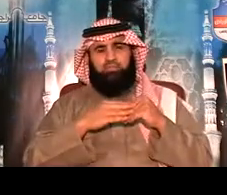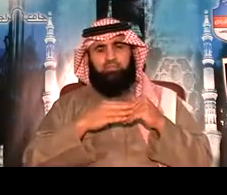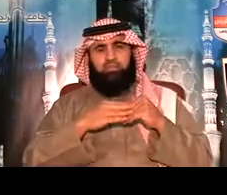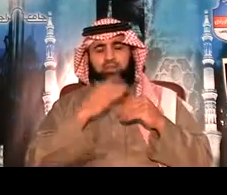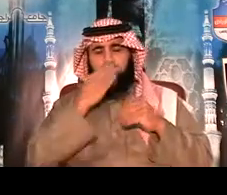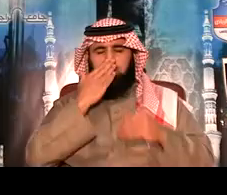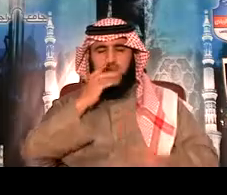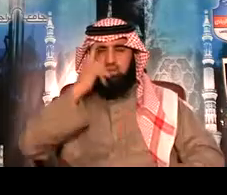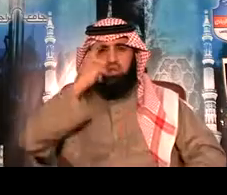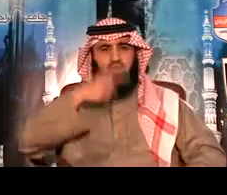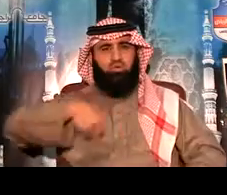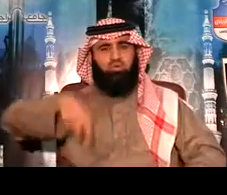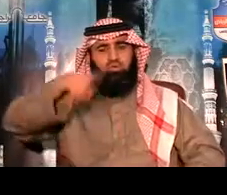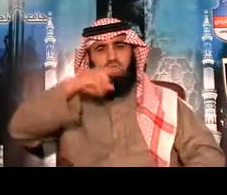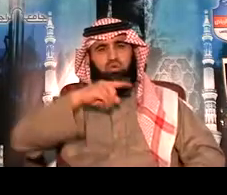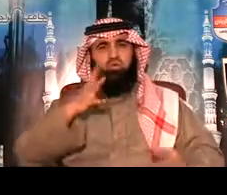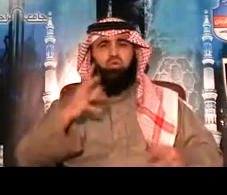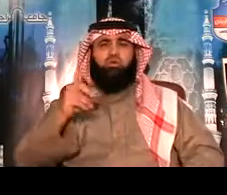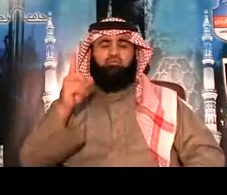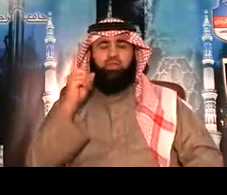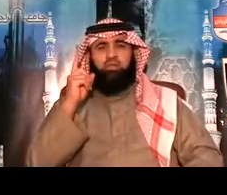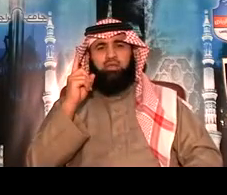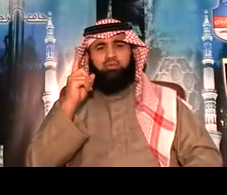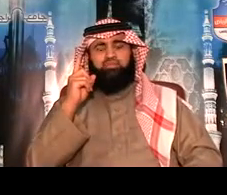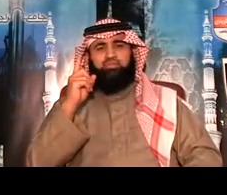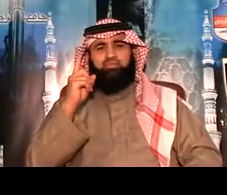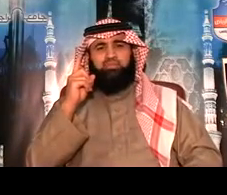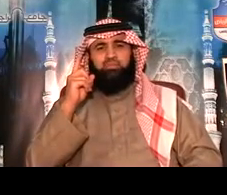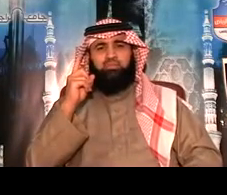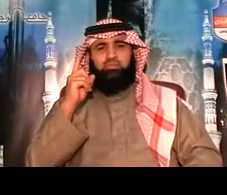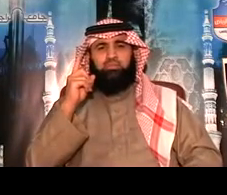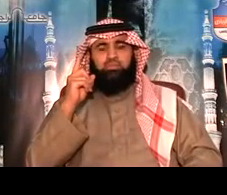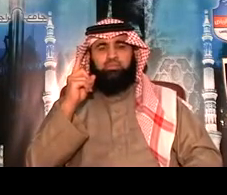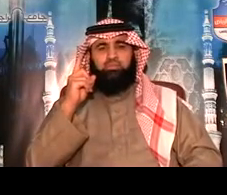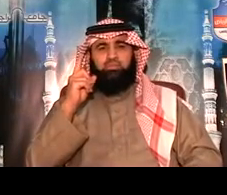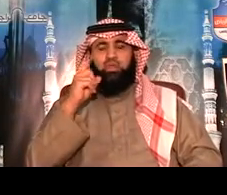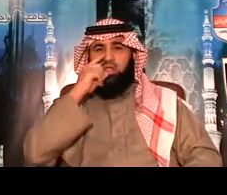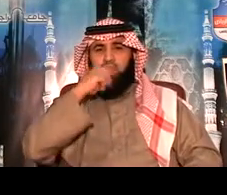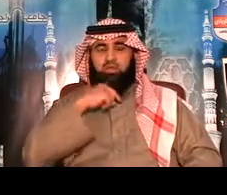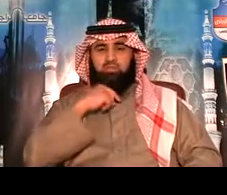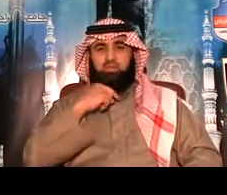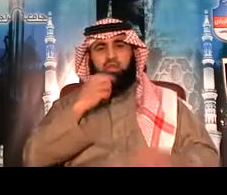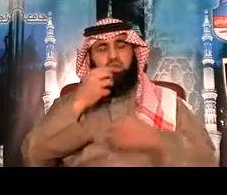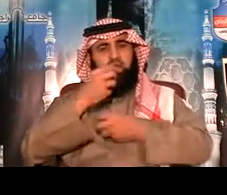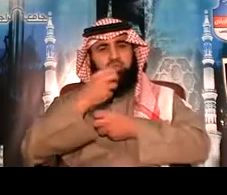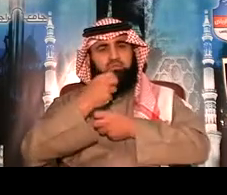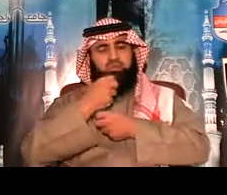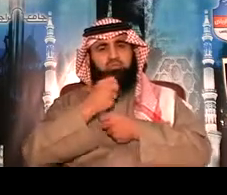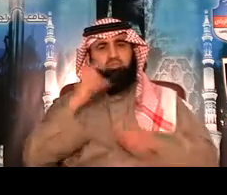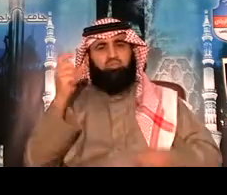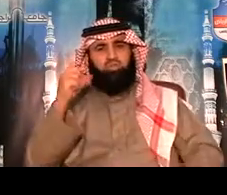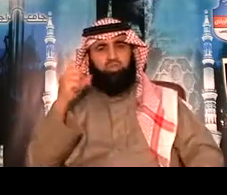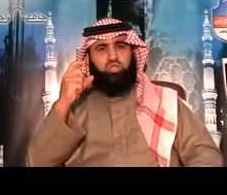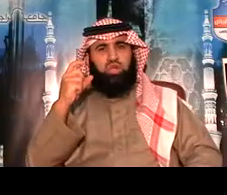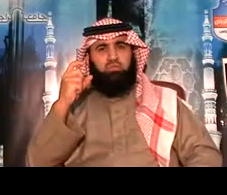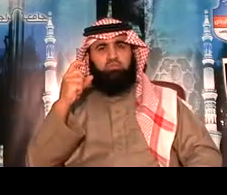الله، اتقوا الله حق التقوى، واستمسكوا من الإسلام بالعروة الوثقى.